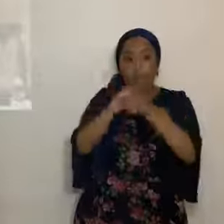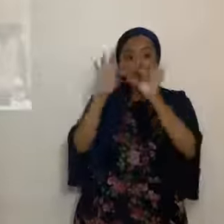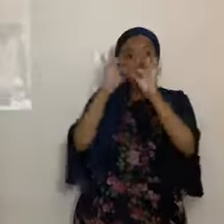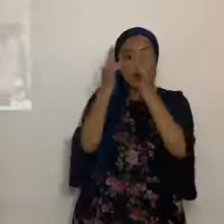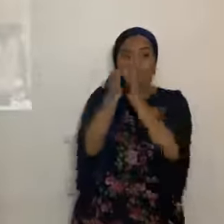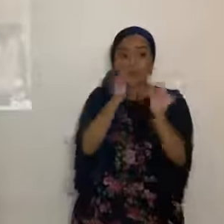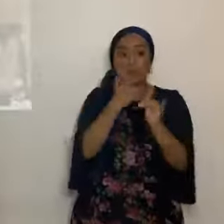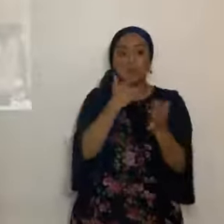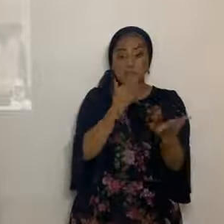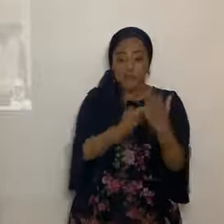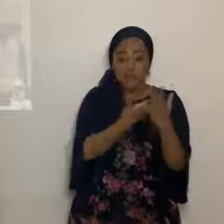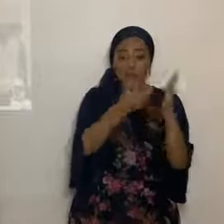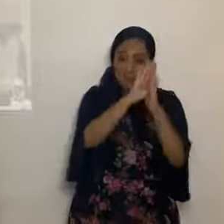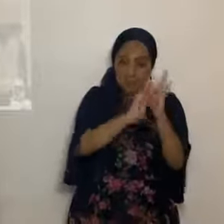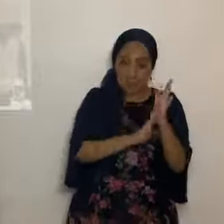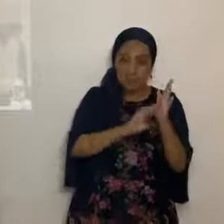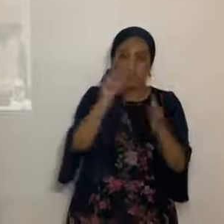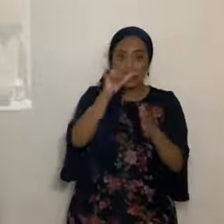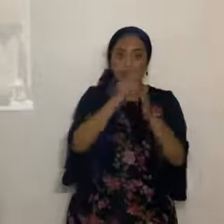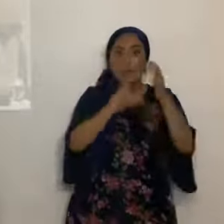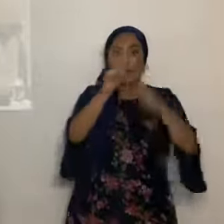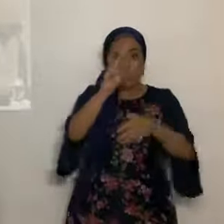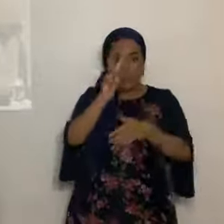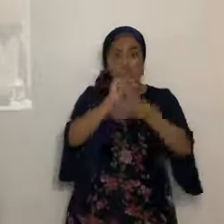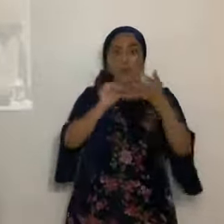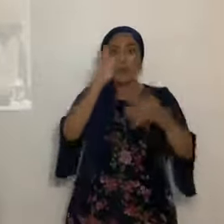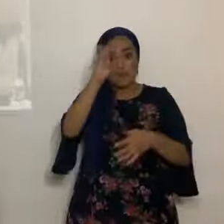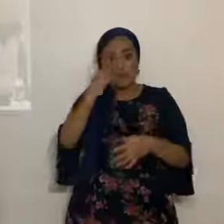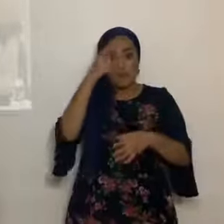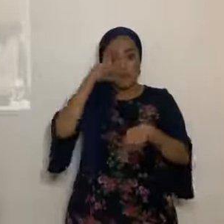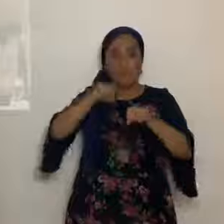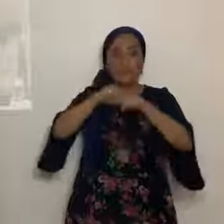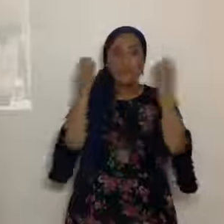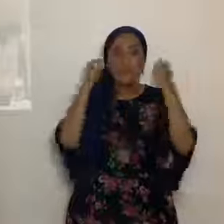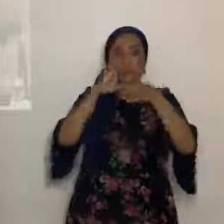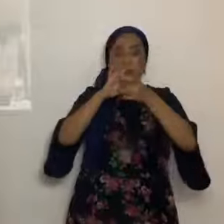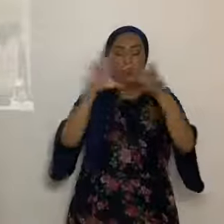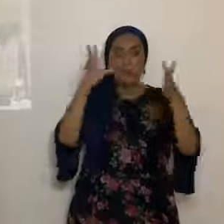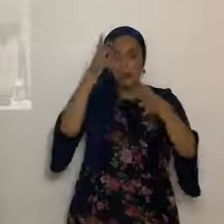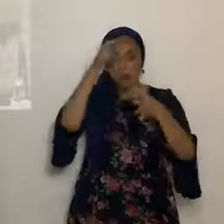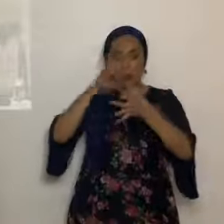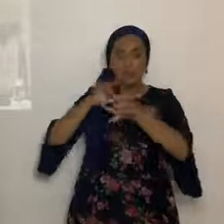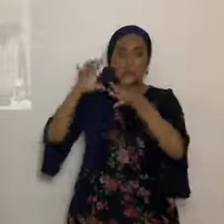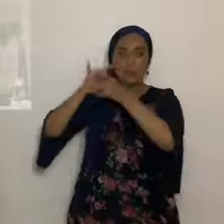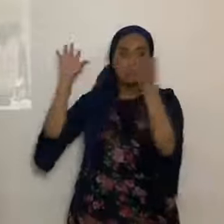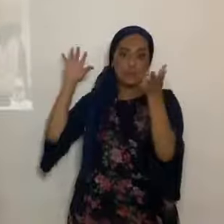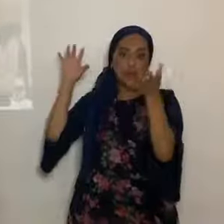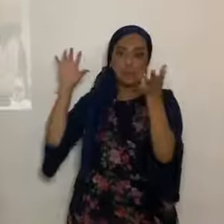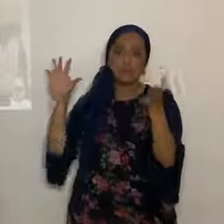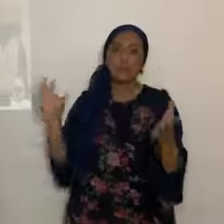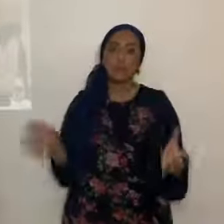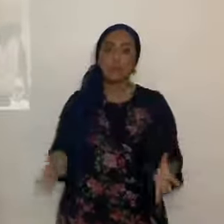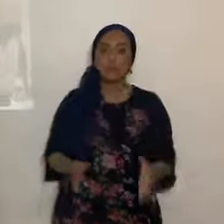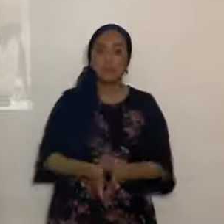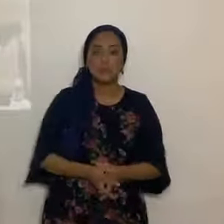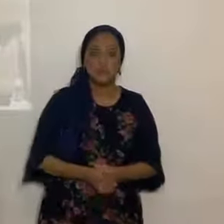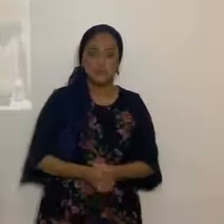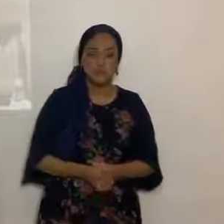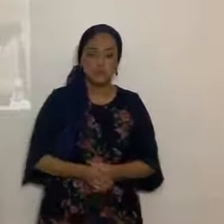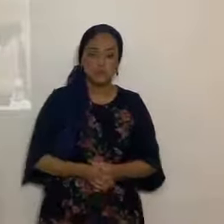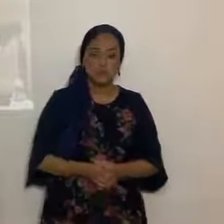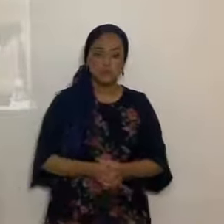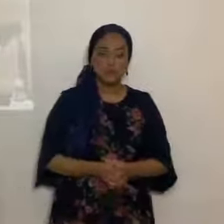dice la Biblia en Levítico 26, verso 40, para romper maldiciones, no para estar sabiendo si uno tiene sangre azul o